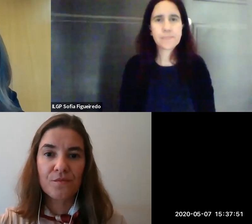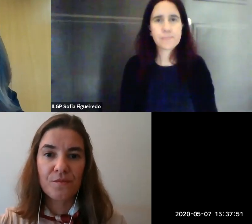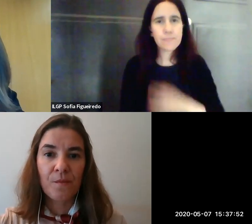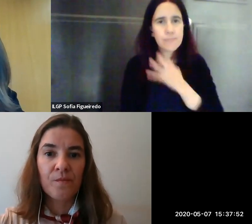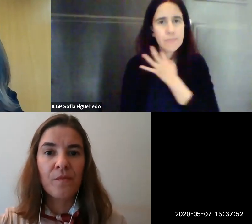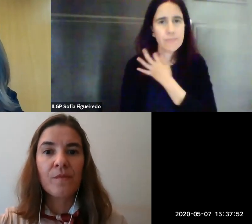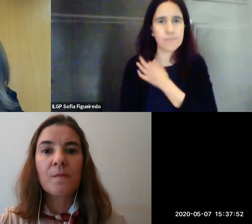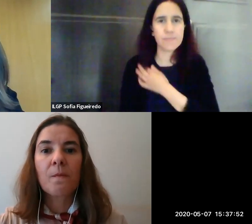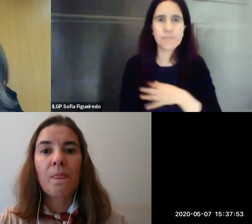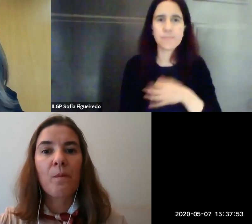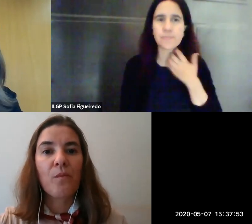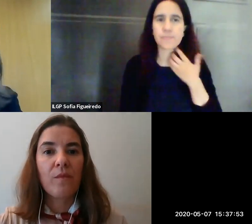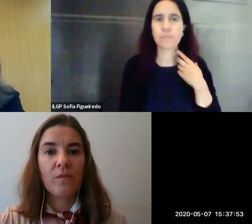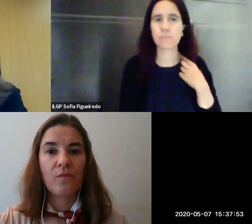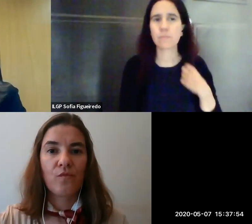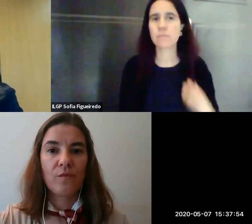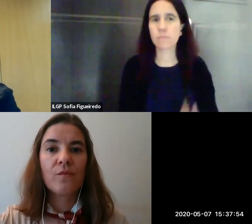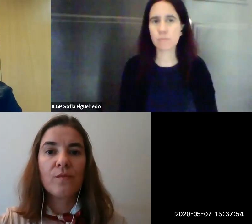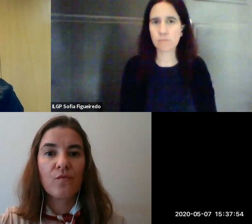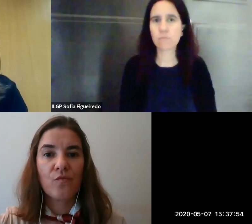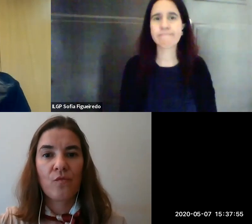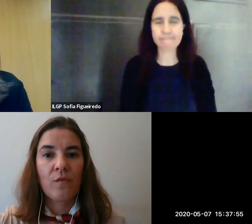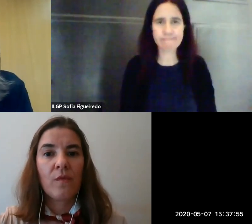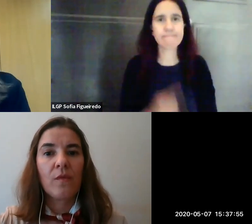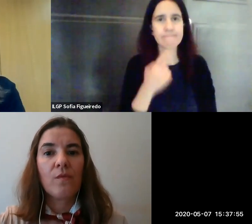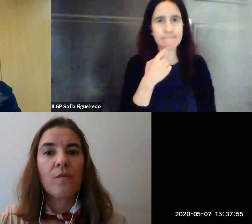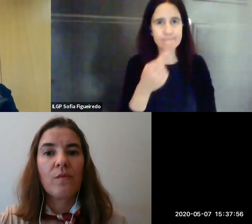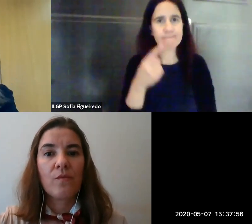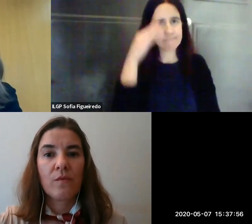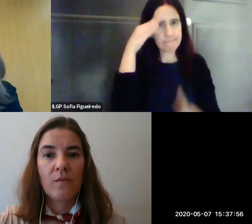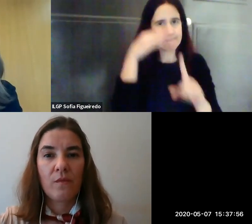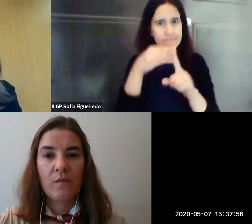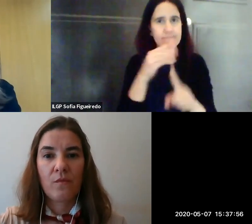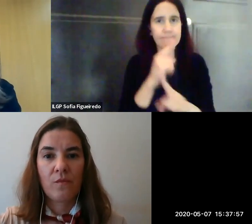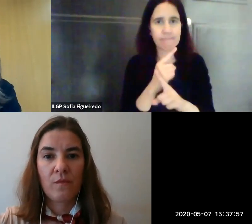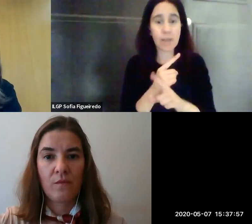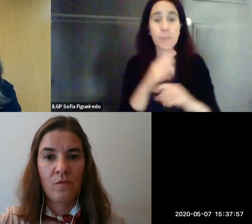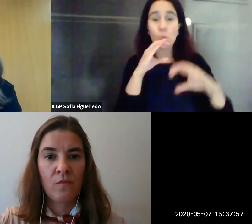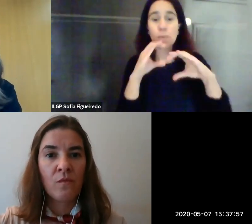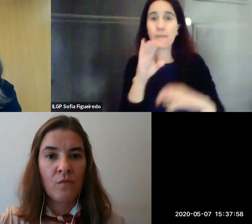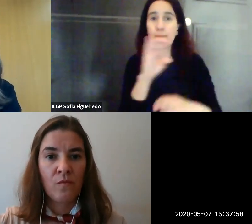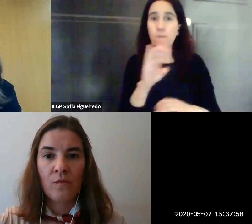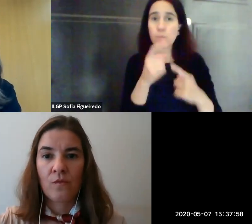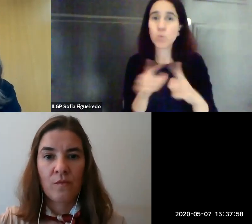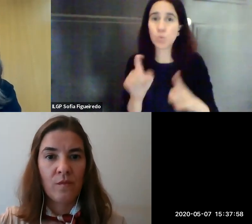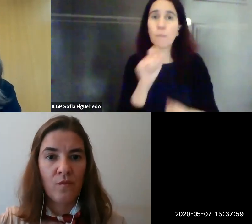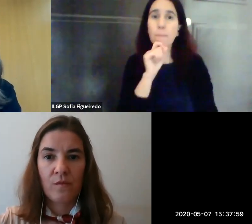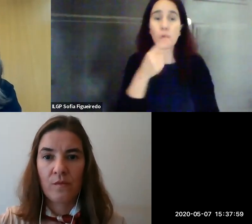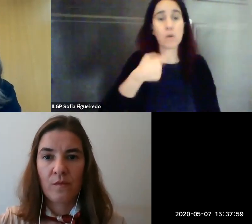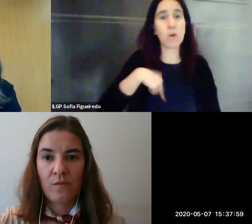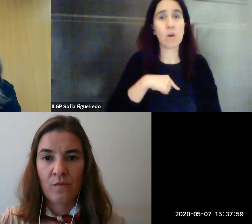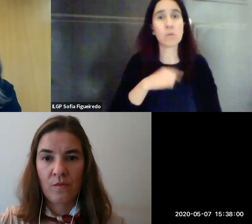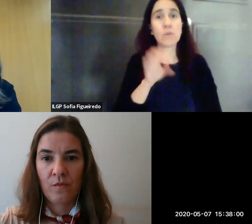Enfim, eu diria que os objetivos serão os mesmos. A forma de comunicar é que pode ser diferente. A forma como nós temos para